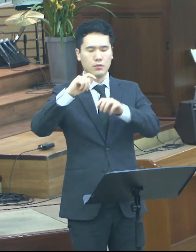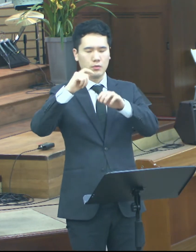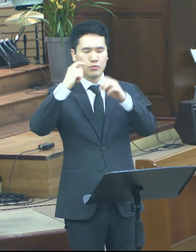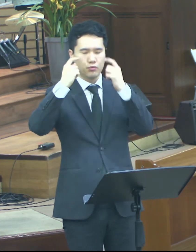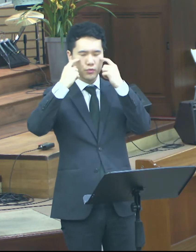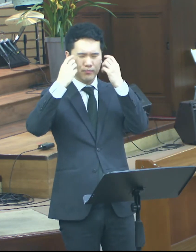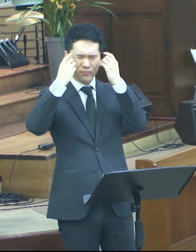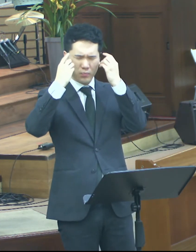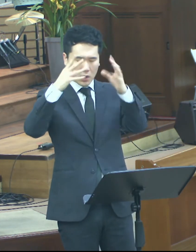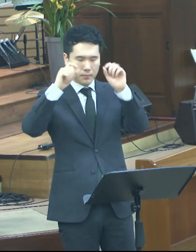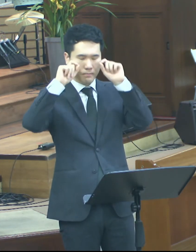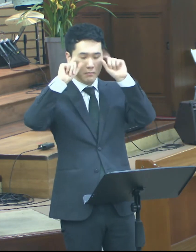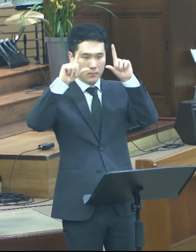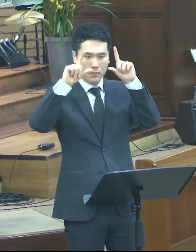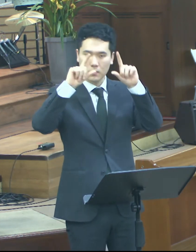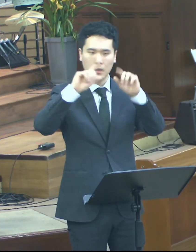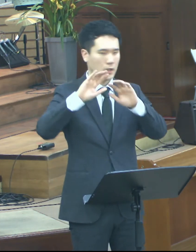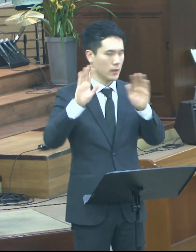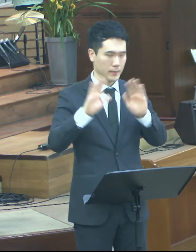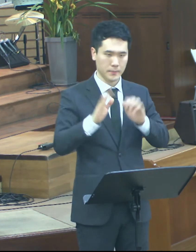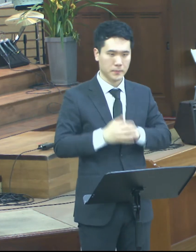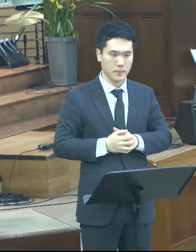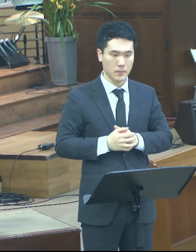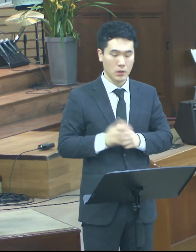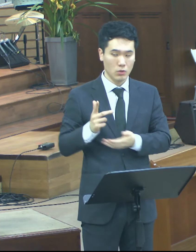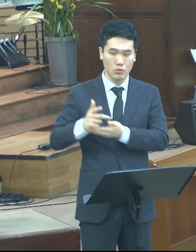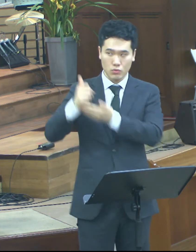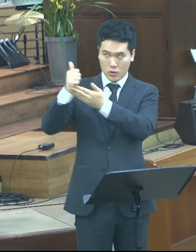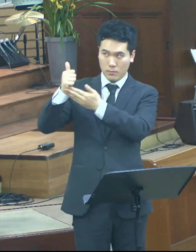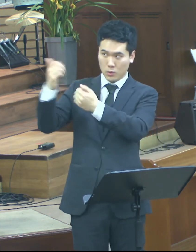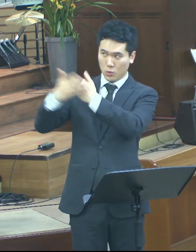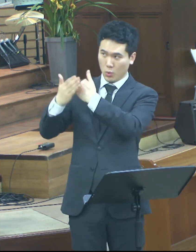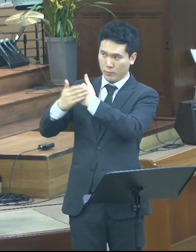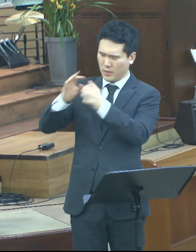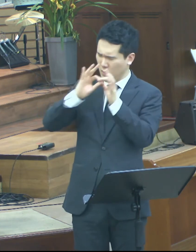주님의 도우심을 지속적으로 받을 때 주님이 원하는 것을 보게 될 줄 믿습니다.